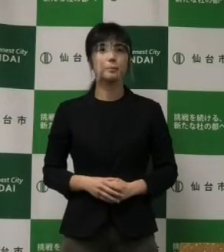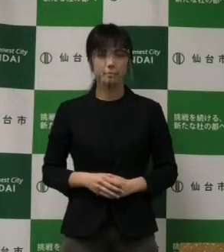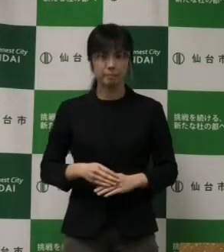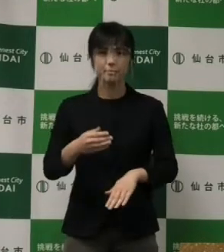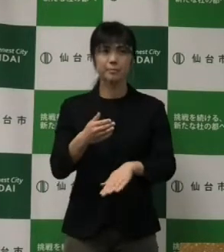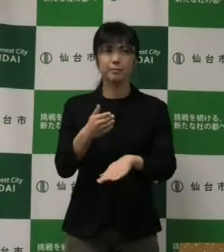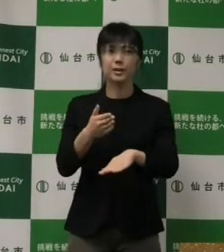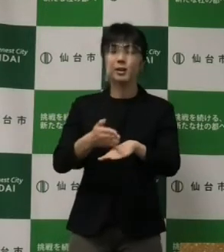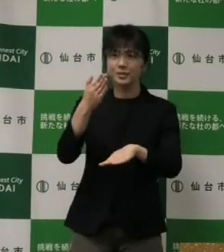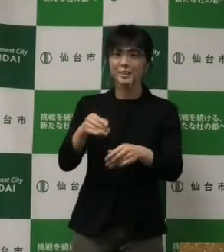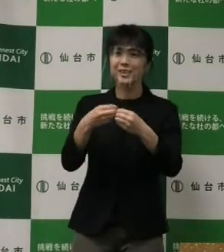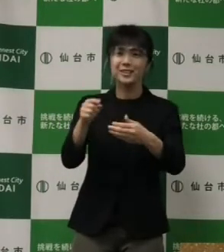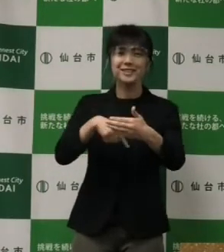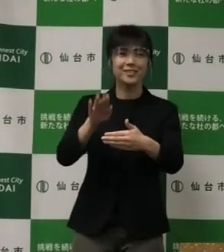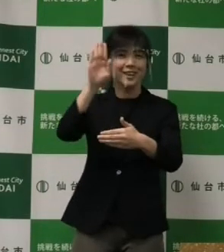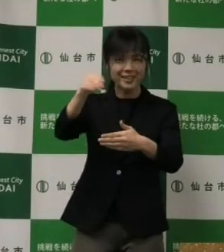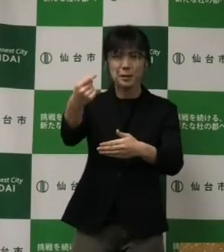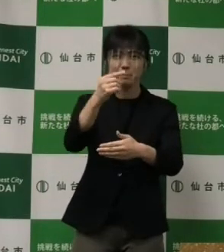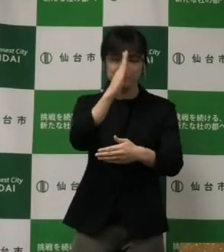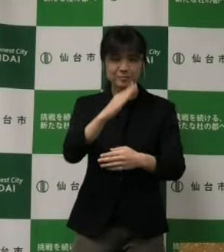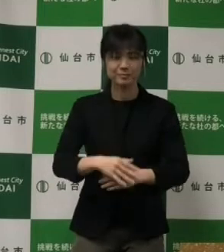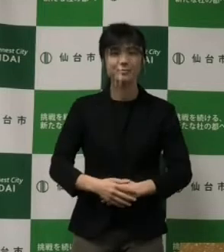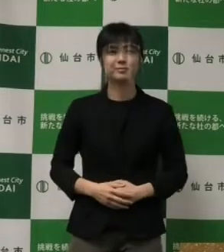ありがとうございます。で、詳しくはまた